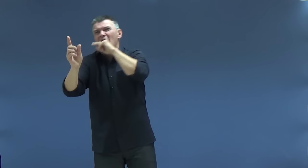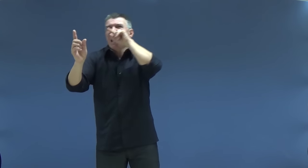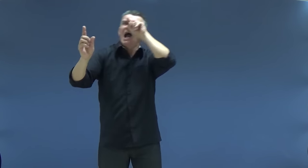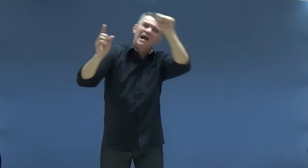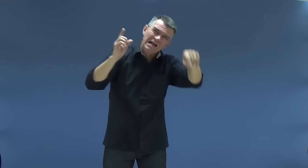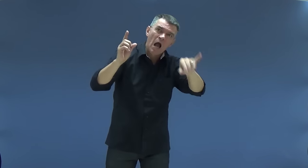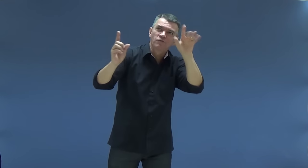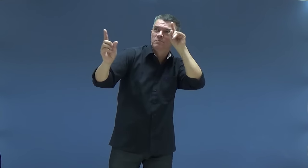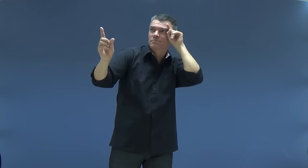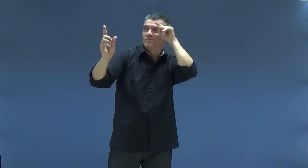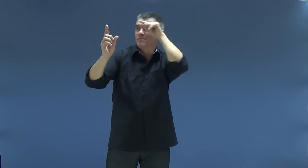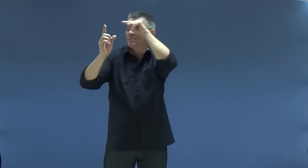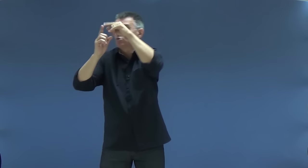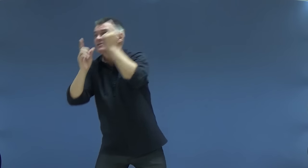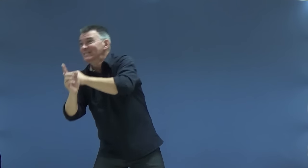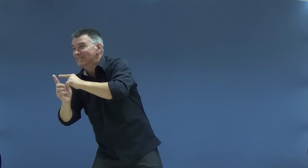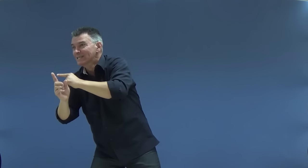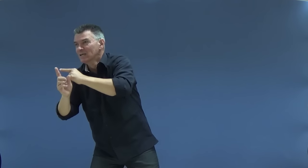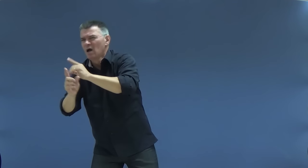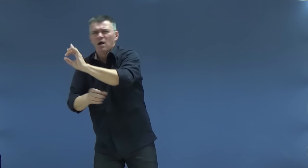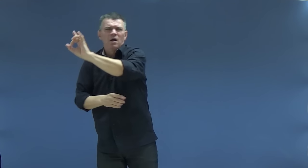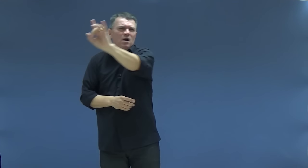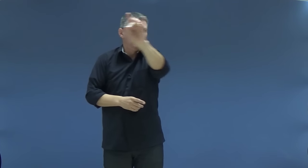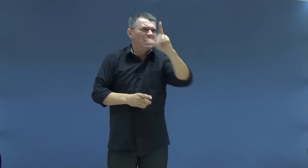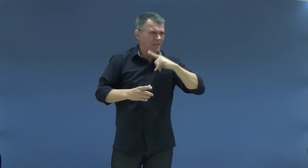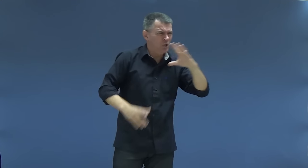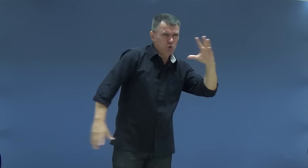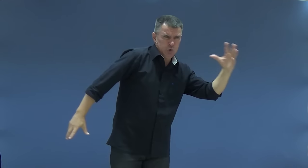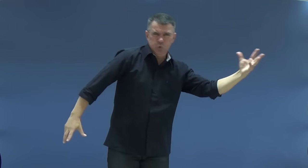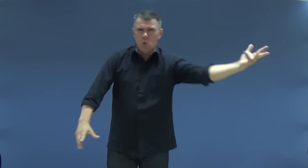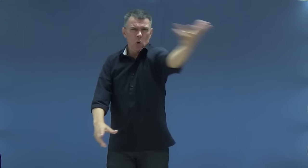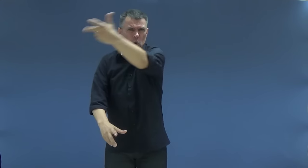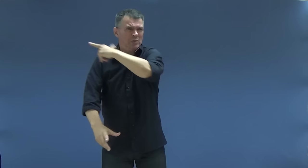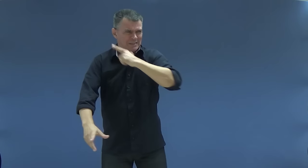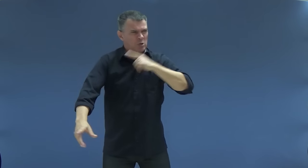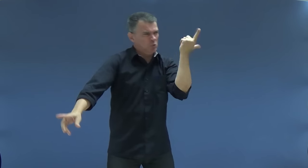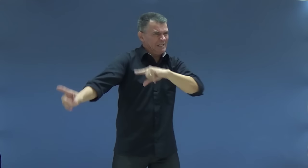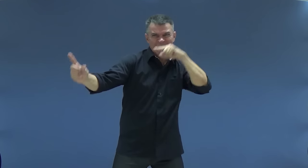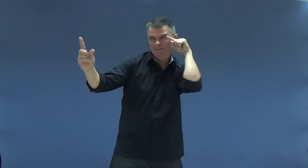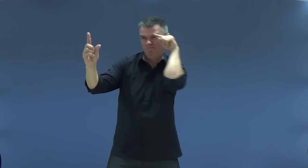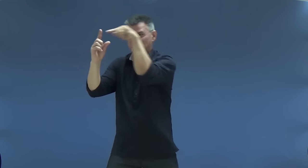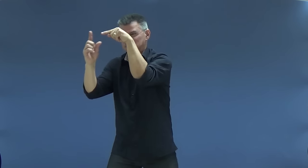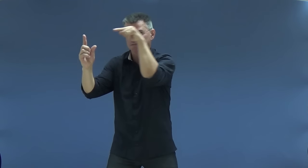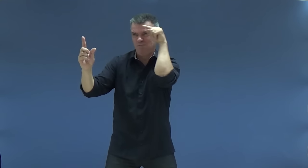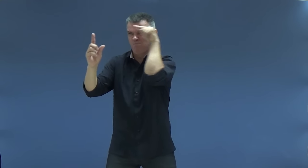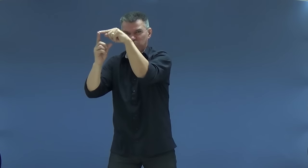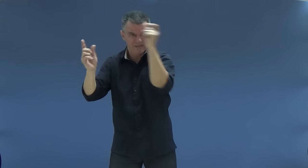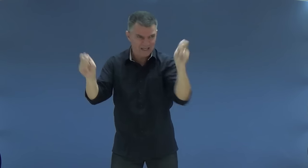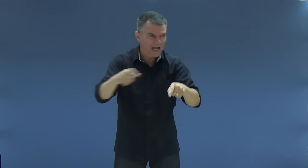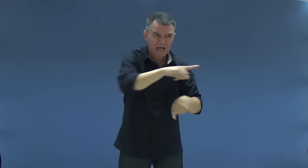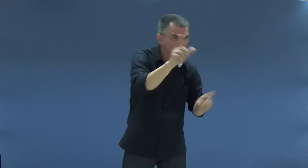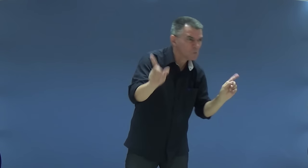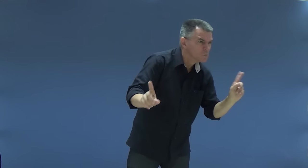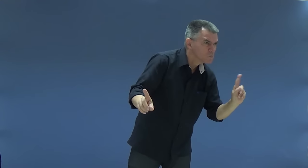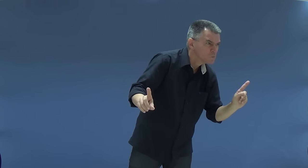eu errei. Não, ai, eu vou conseguir, ai, eu consegui. É assim, não é verdade? A gente consegue sempre acertar o alvo?